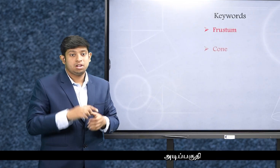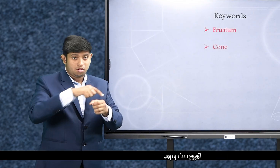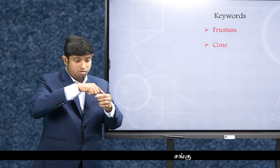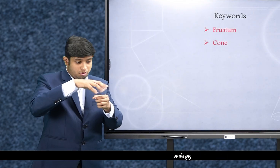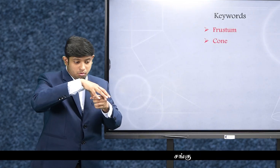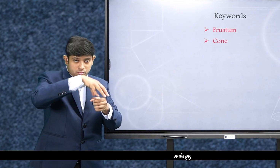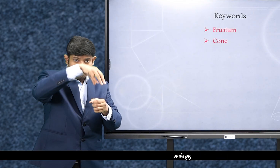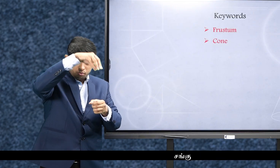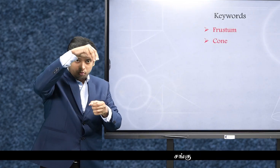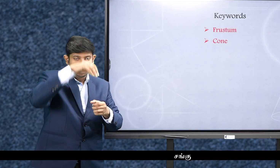சங்கு,